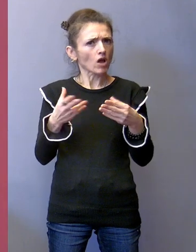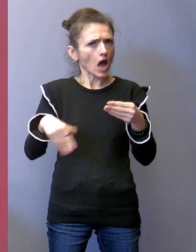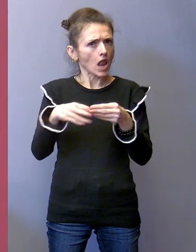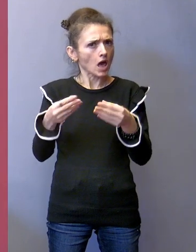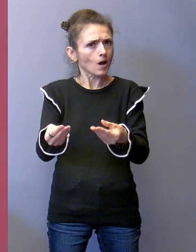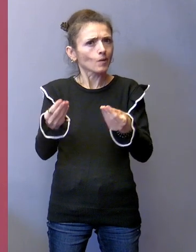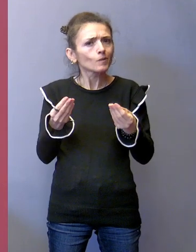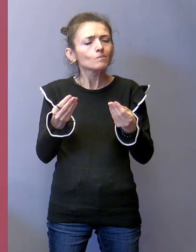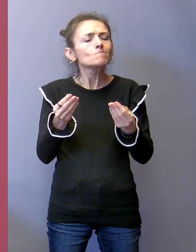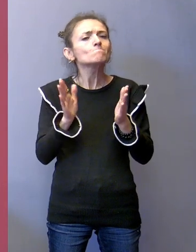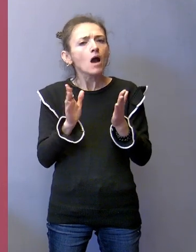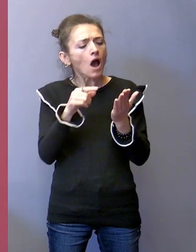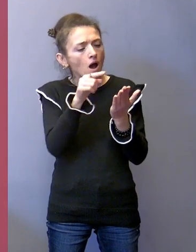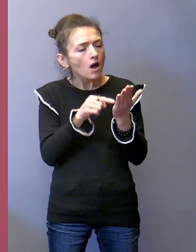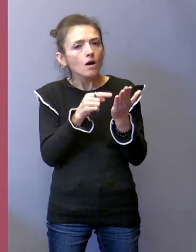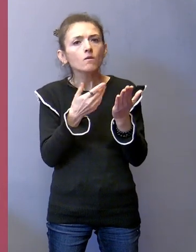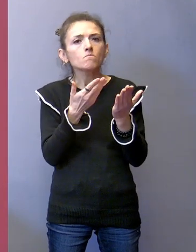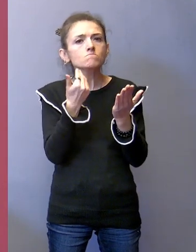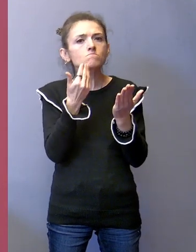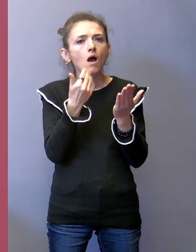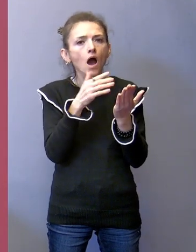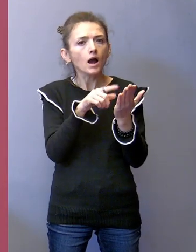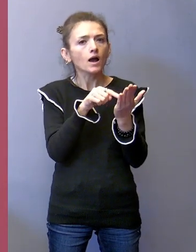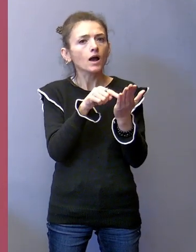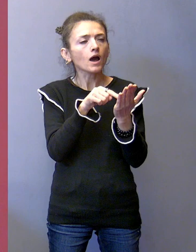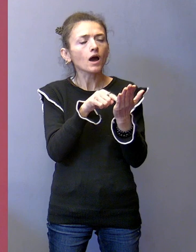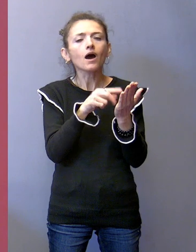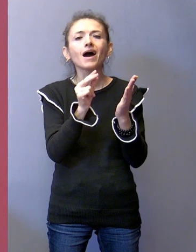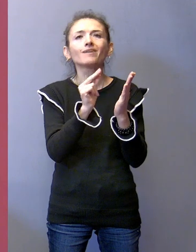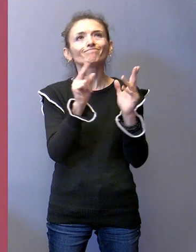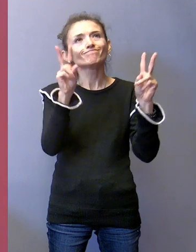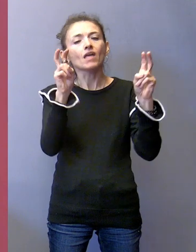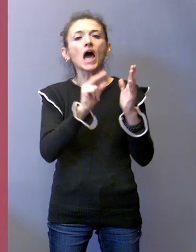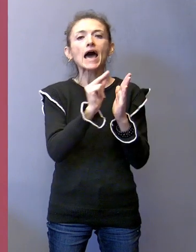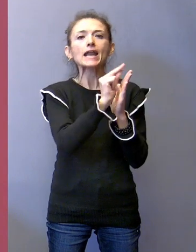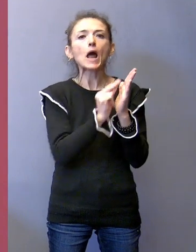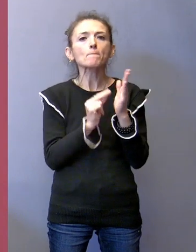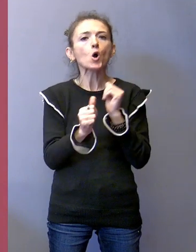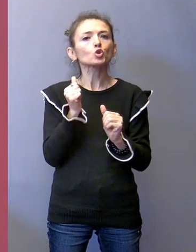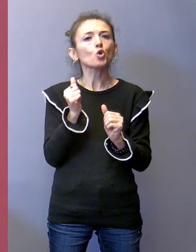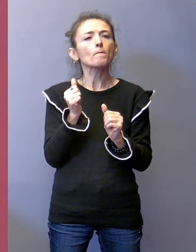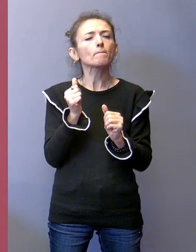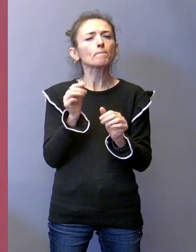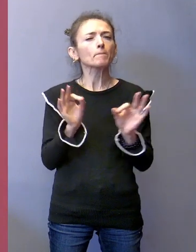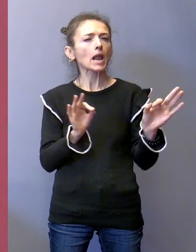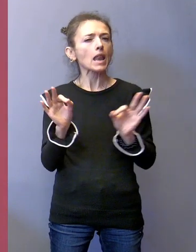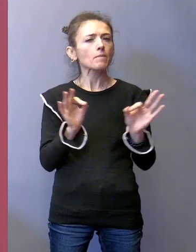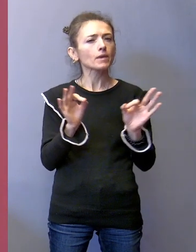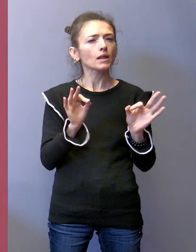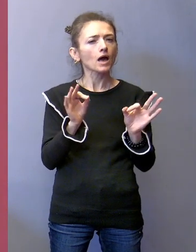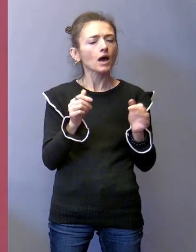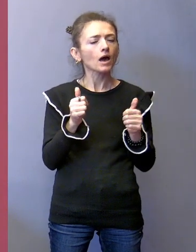dire non contenere nessun paragrafo e si chiami rapporto preliminare per la verifica di società assoggettabilità